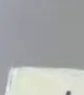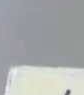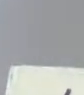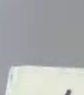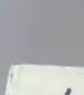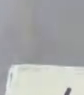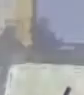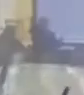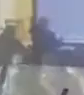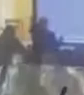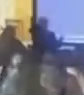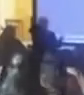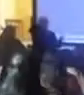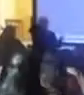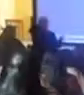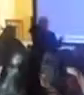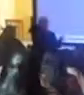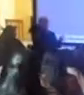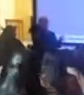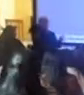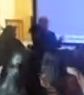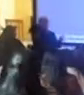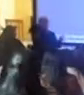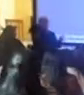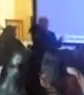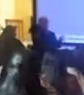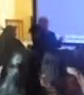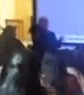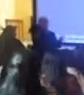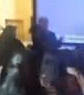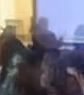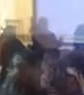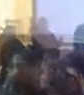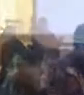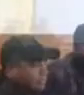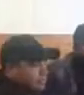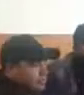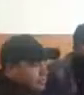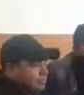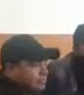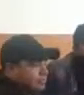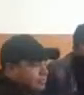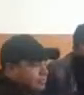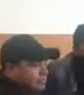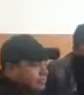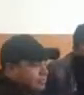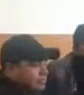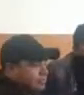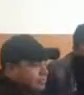posesionará en las instalaciones de Casa de Justicia oficialmente el comité conformado por seis personas